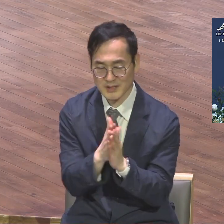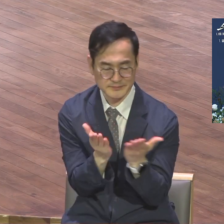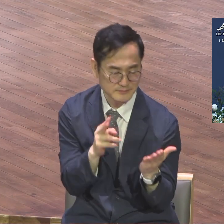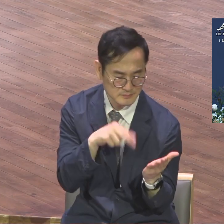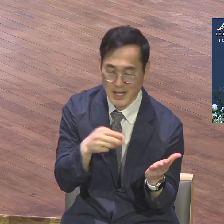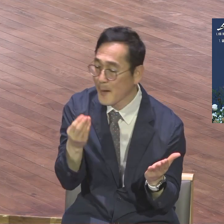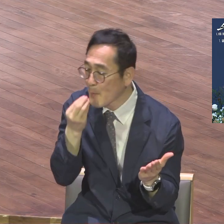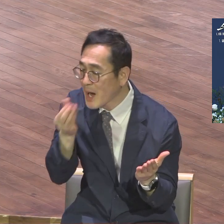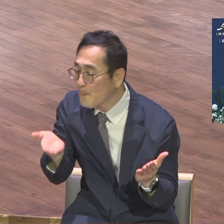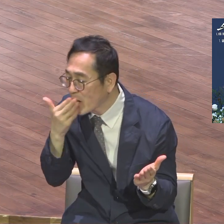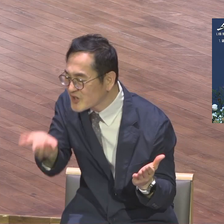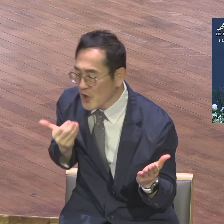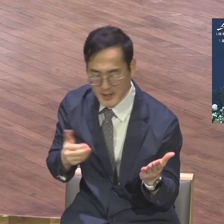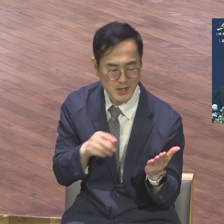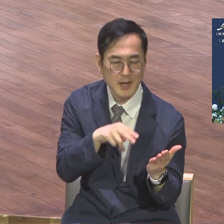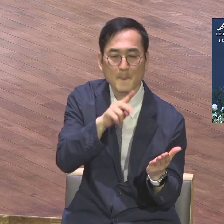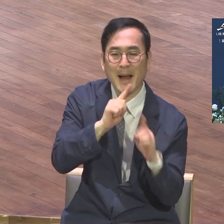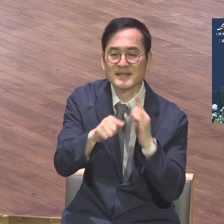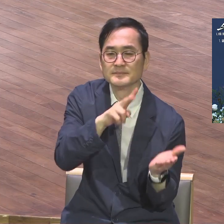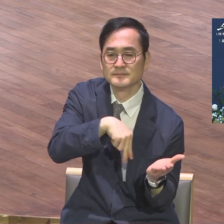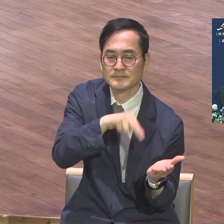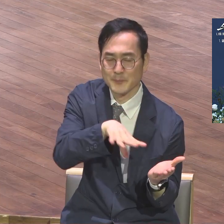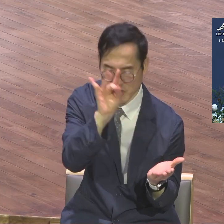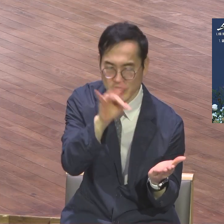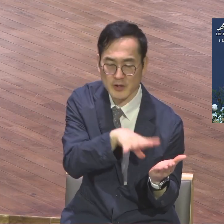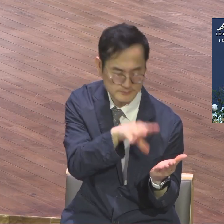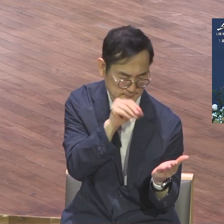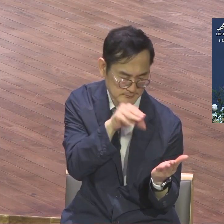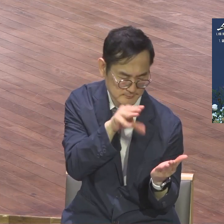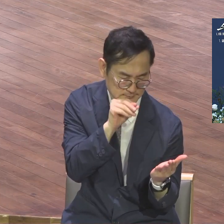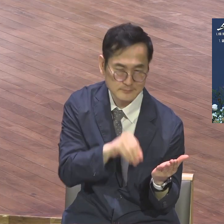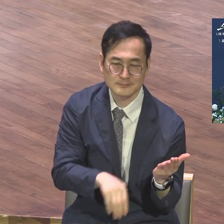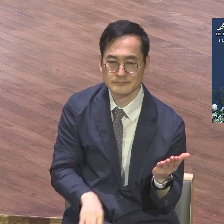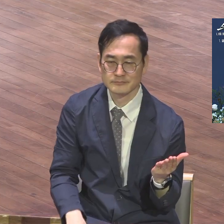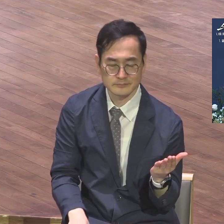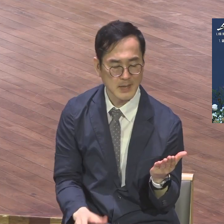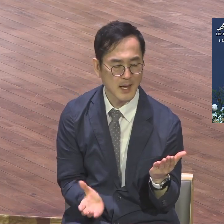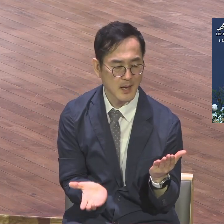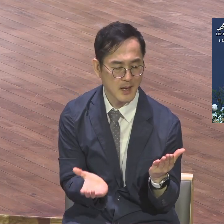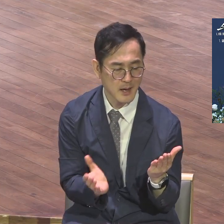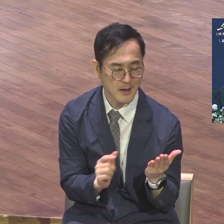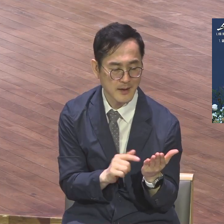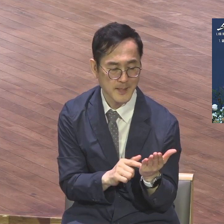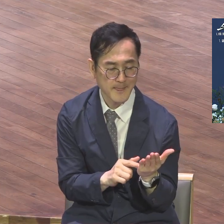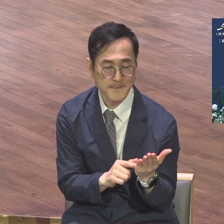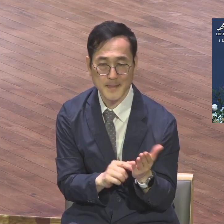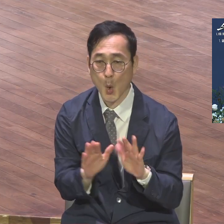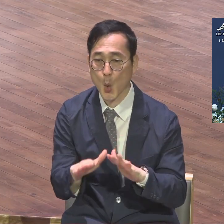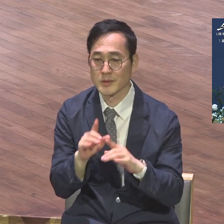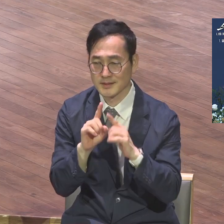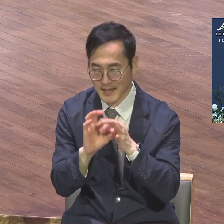뭘 대기 전에, 말하기 전에, 사람 만나기 전에 먼저 사문을 합니다.